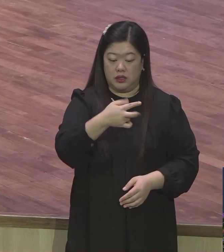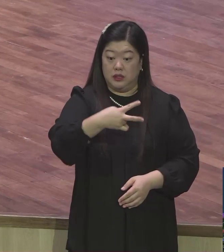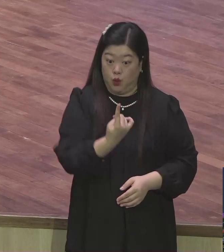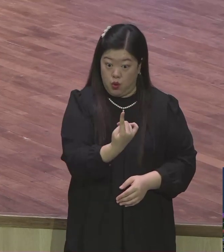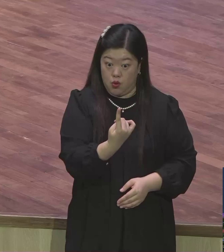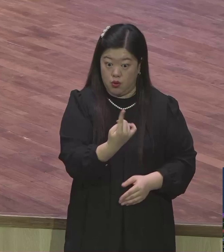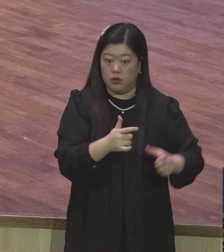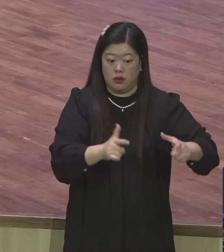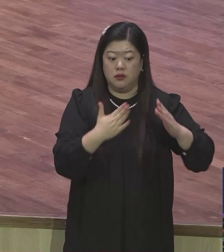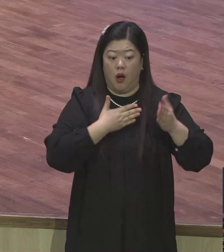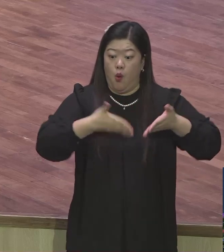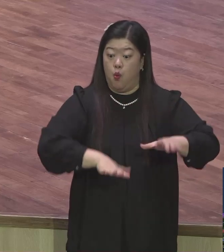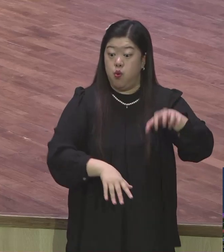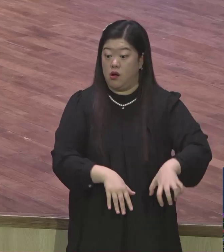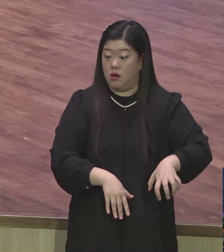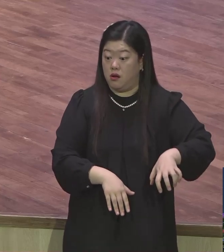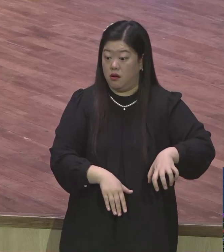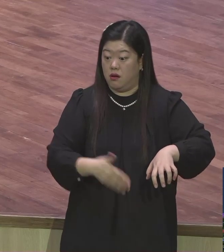에베소 따라갔다니까요.